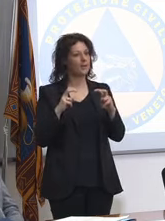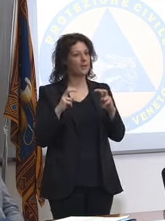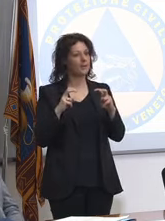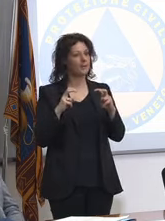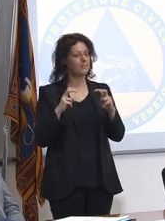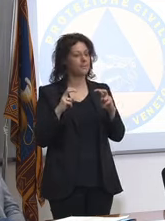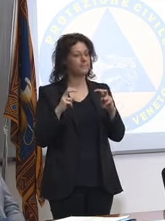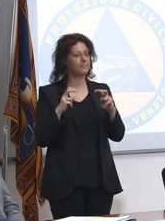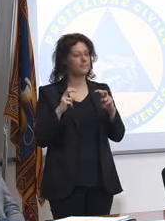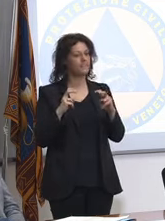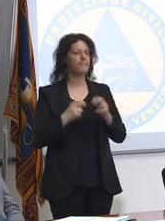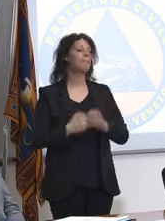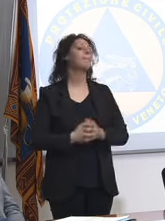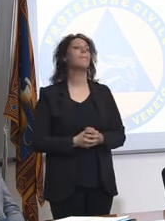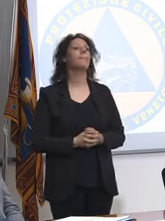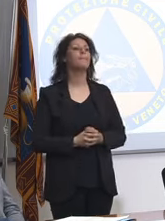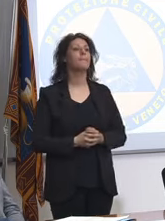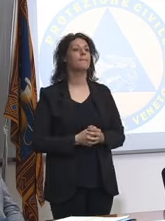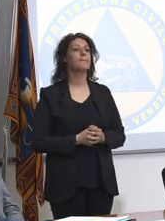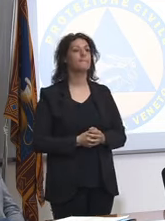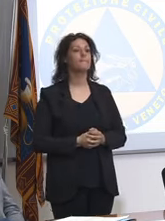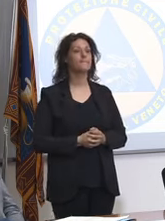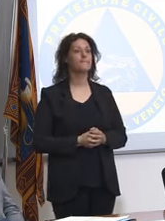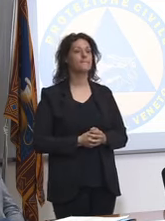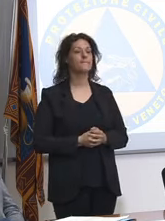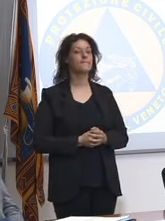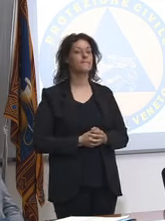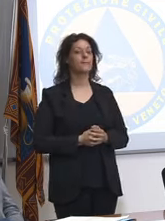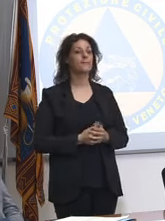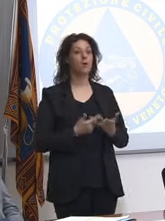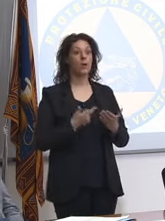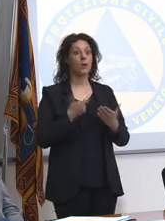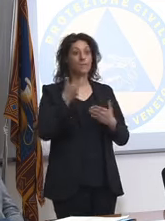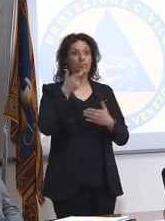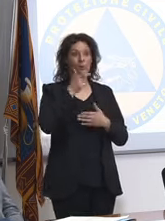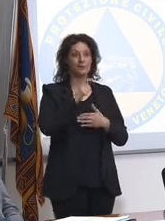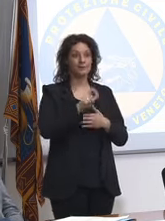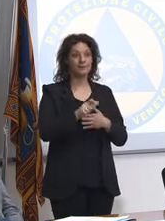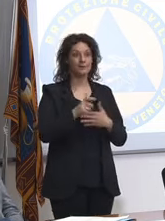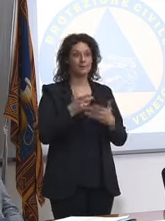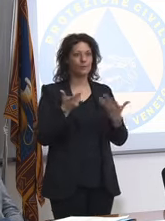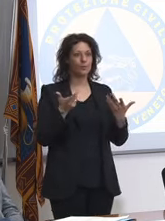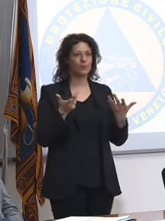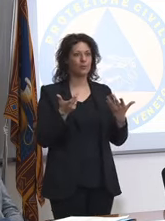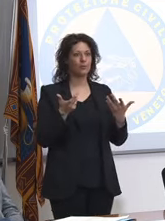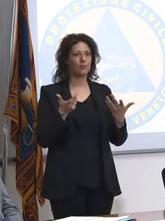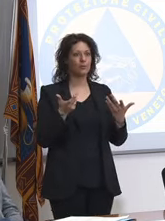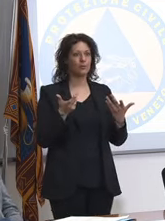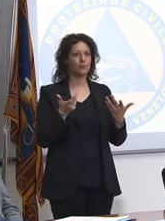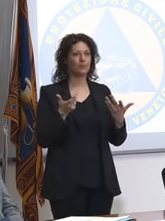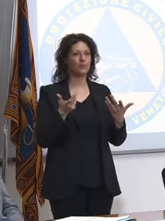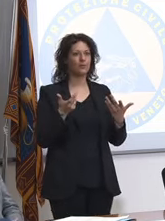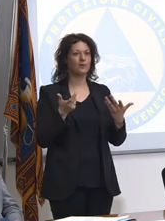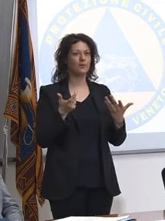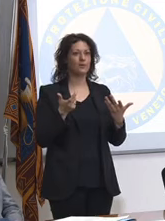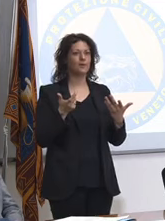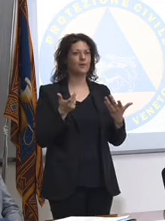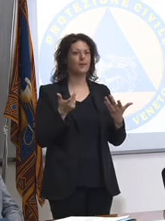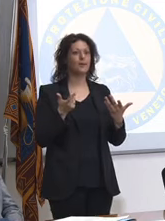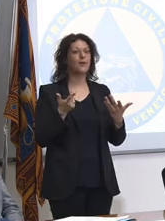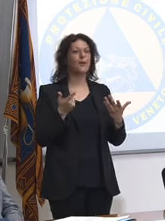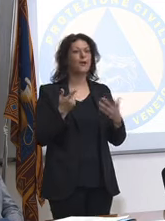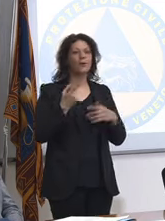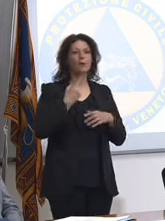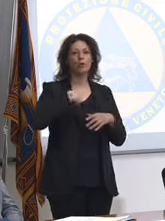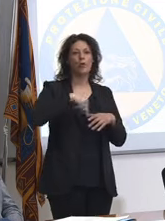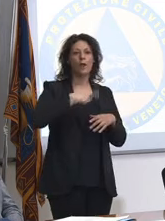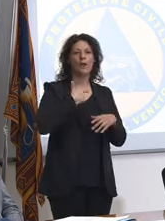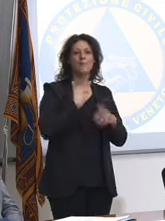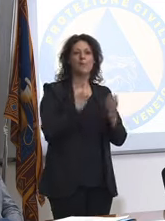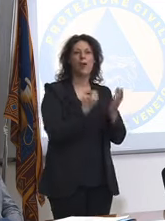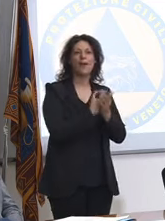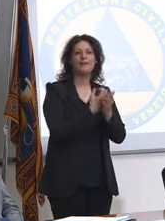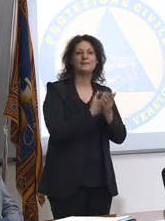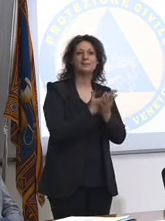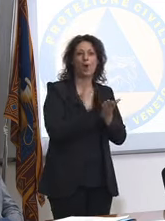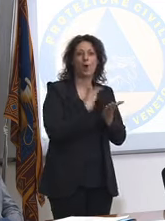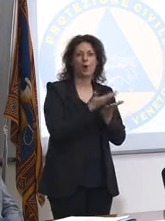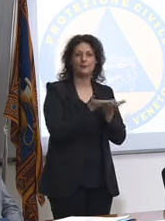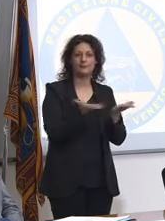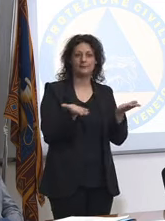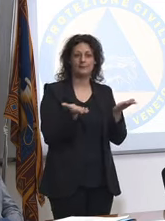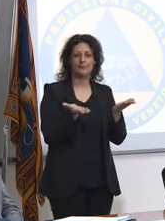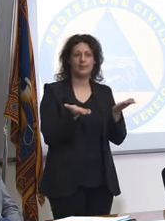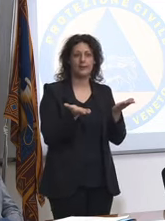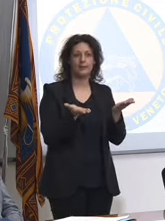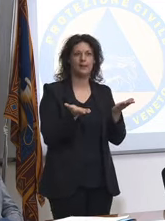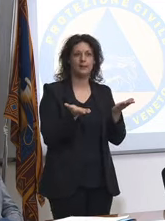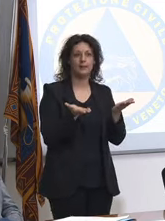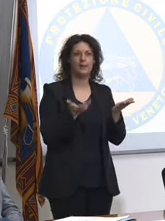perché altrimenti bisognava giustificare, insomma, di non distogliere risorse da quelle che invece